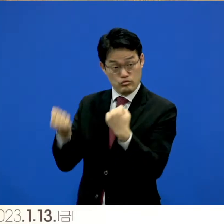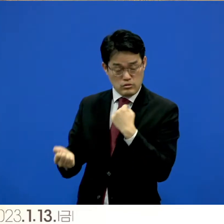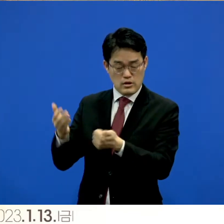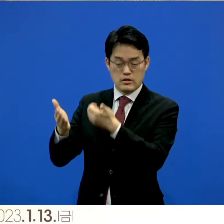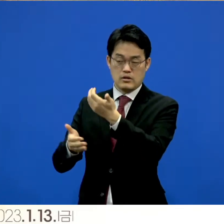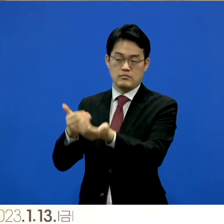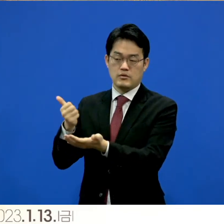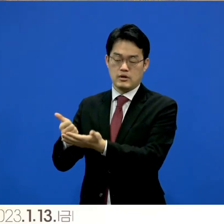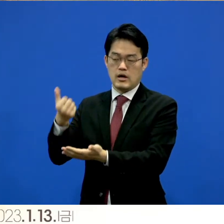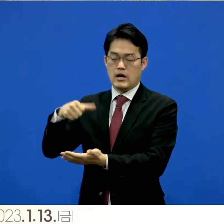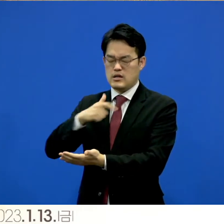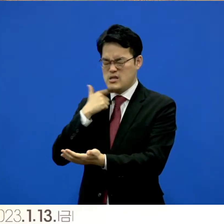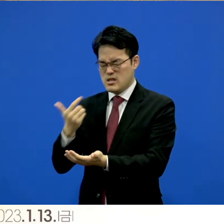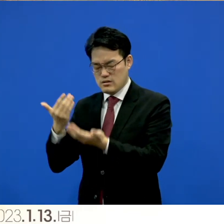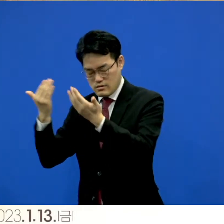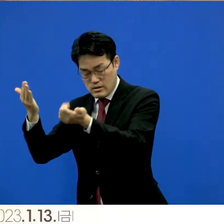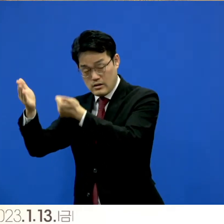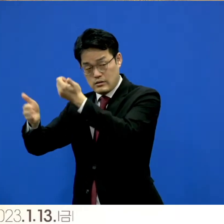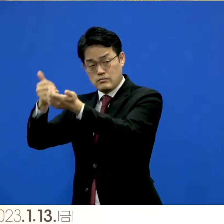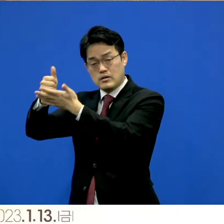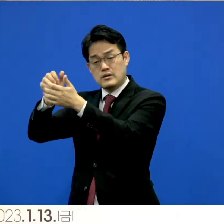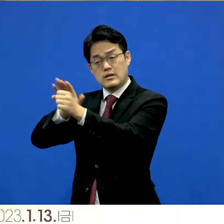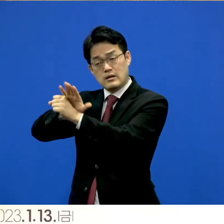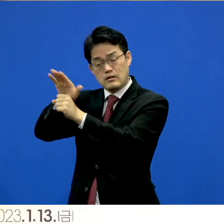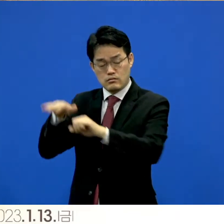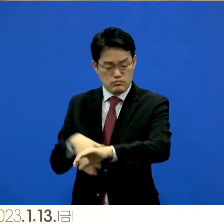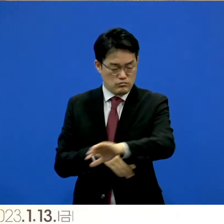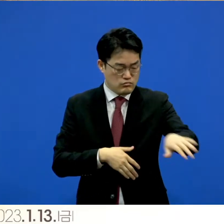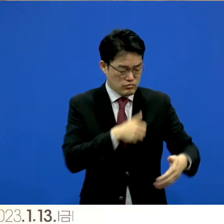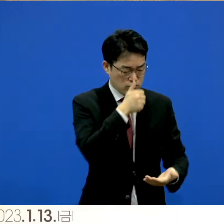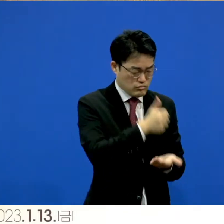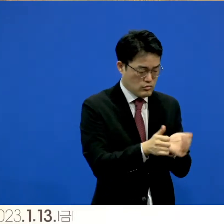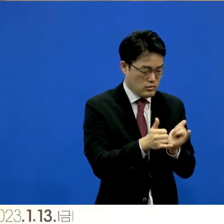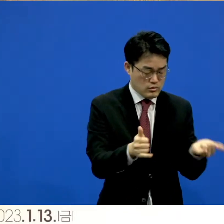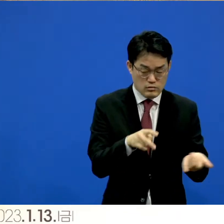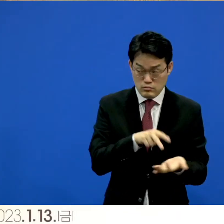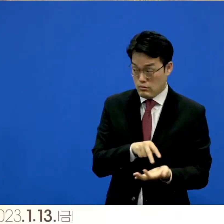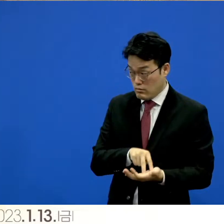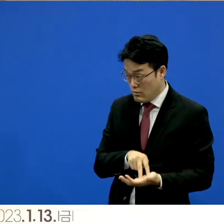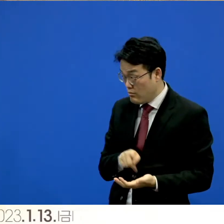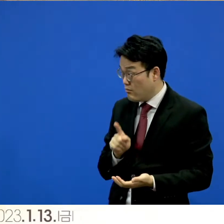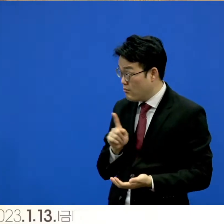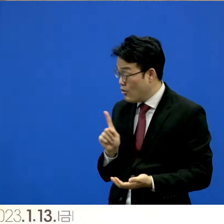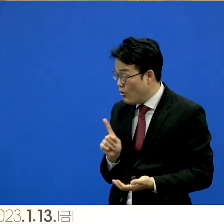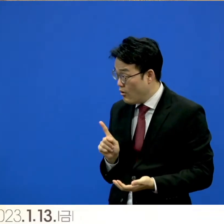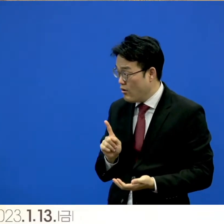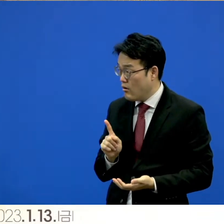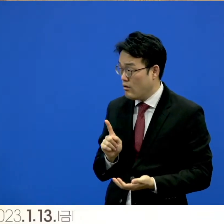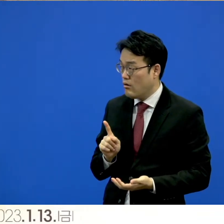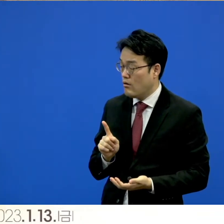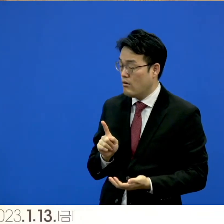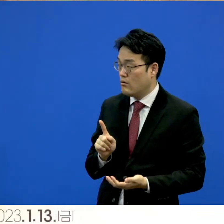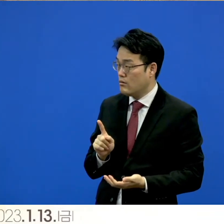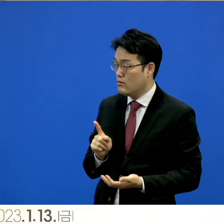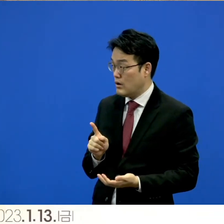하나님의 사랑은 우리 같은 죄인에게는 너무 큰 낭비예요. 그런데 하나님은 그것을 즐거워하십니다.